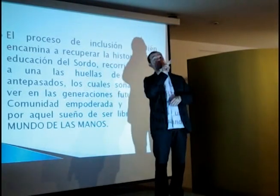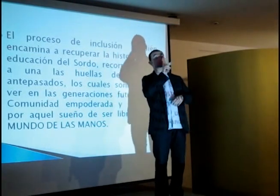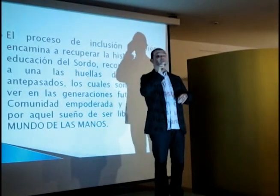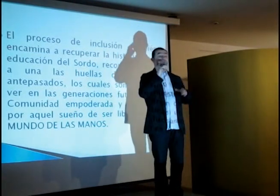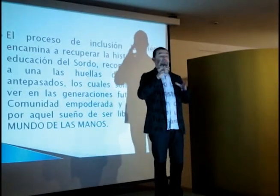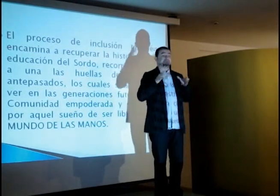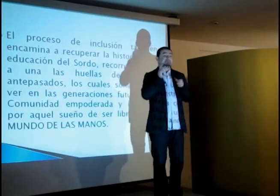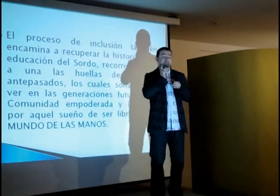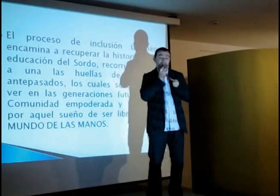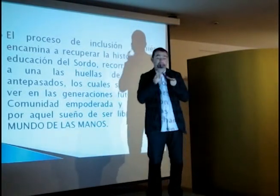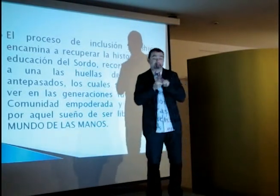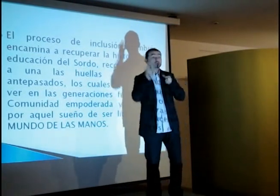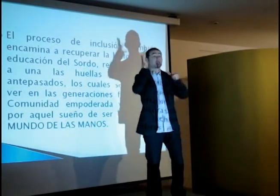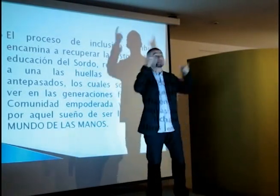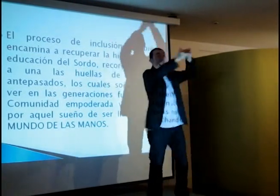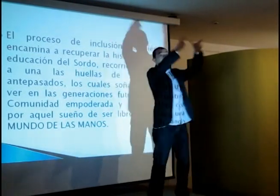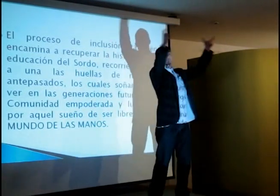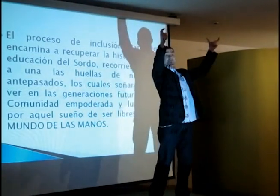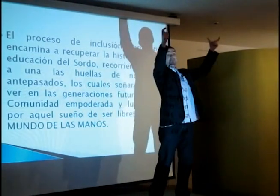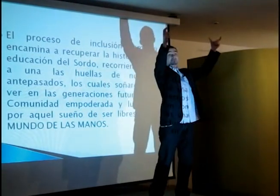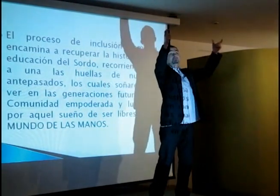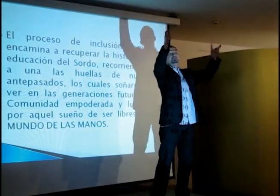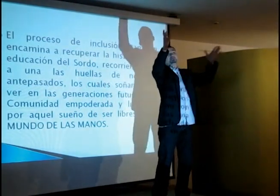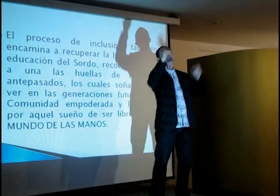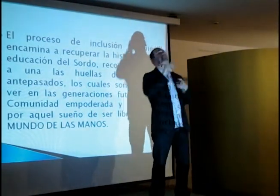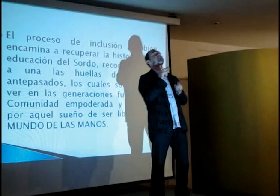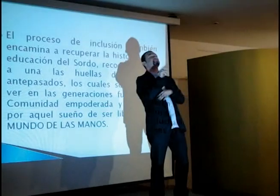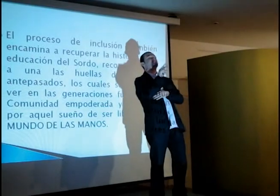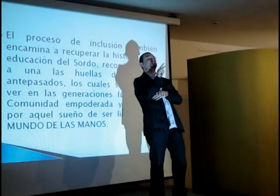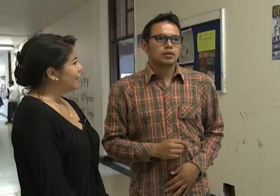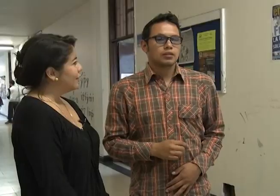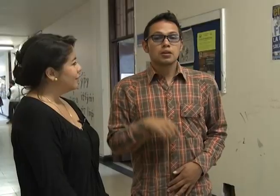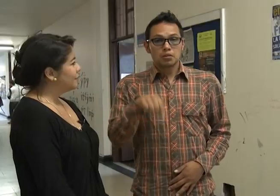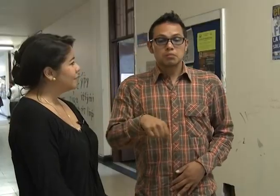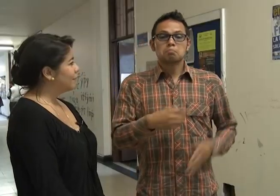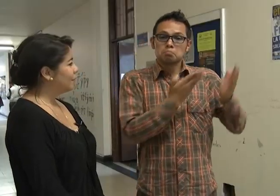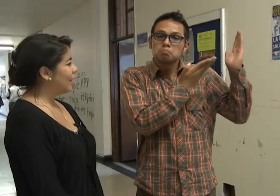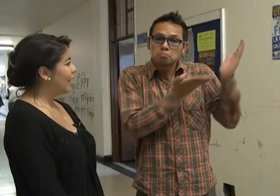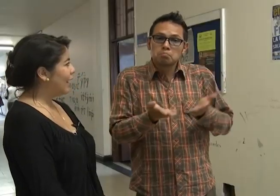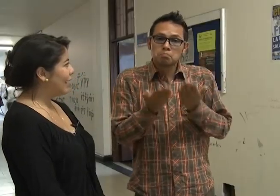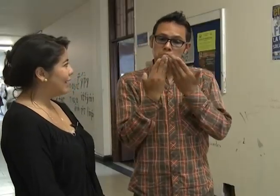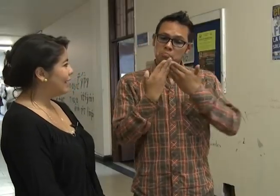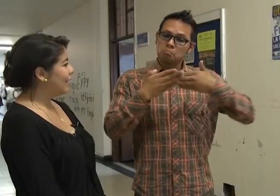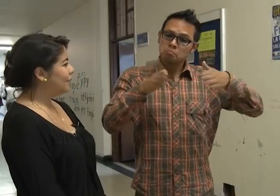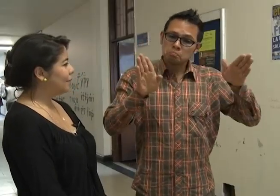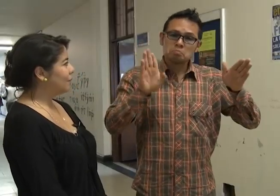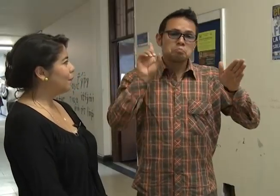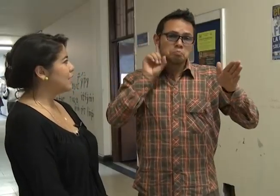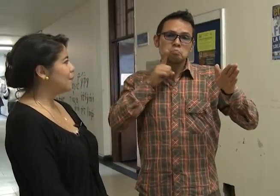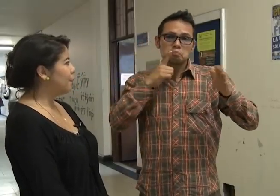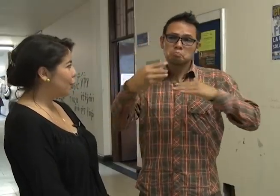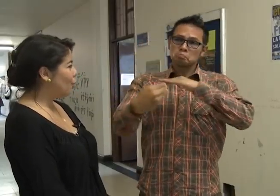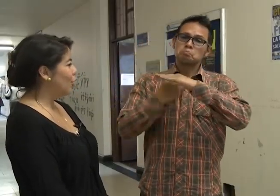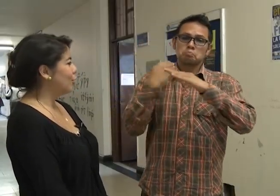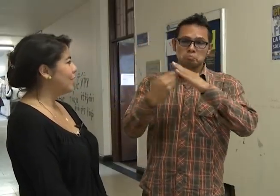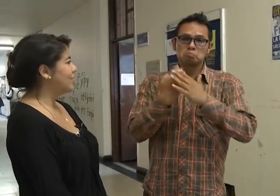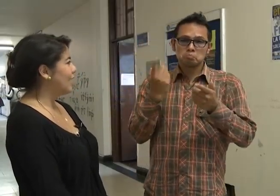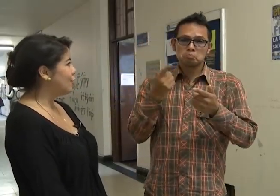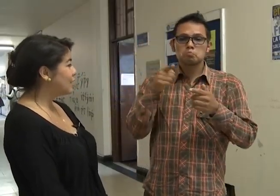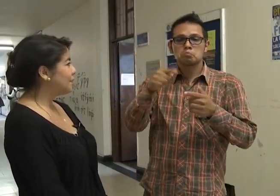o maestros para la comunidad sorda colombiana. Aquí, pues como la universidad los